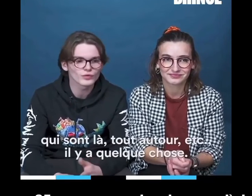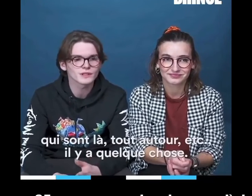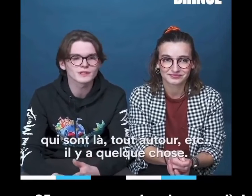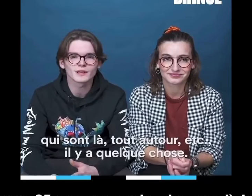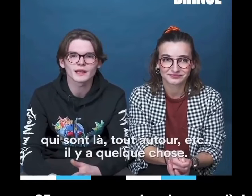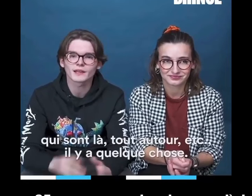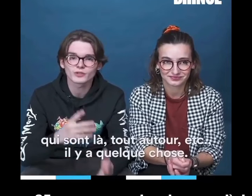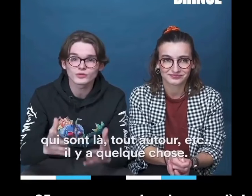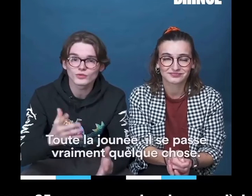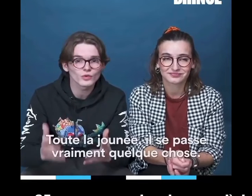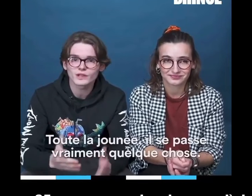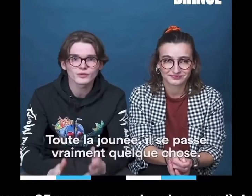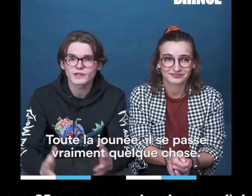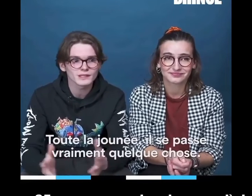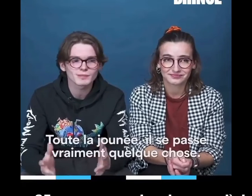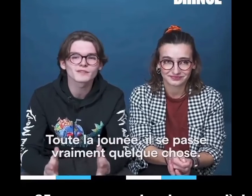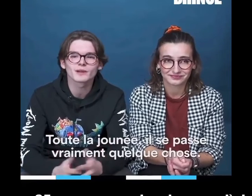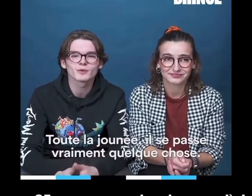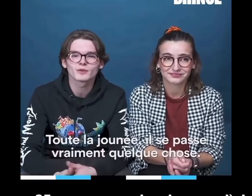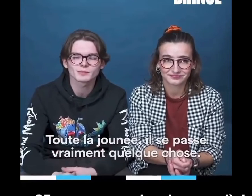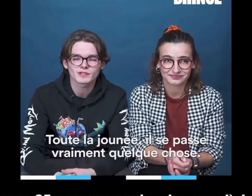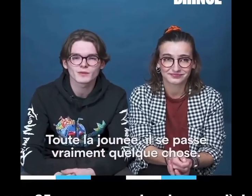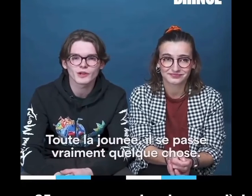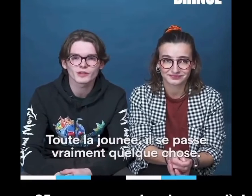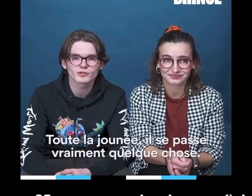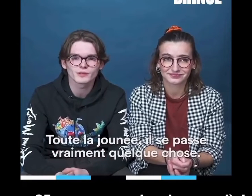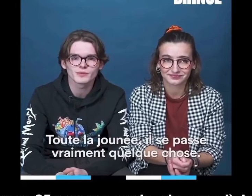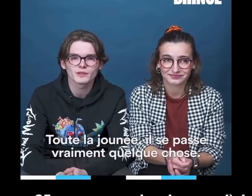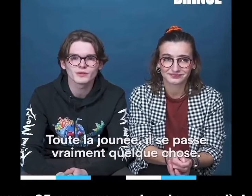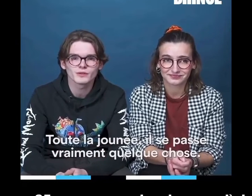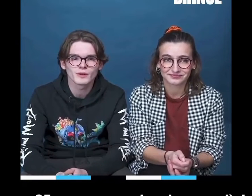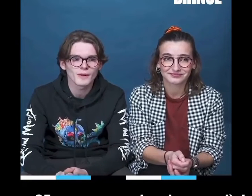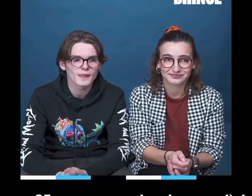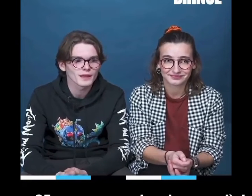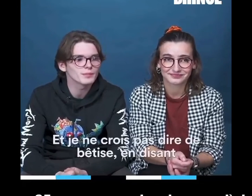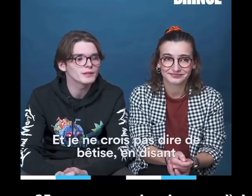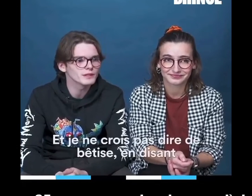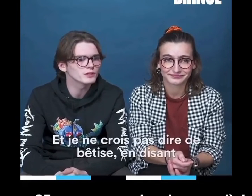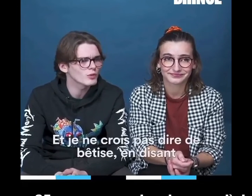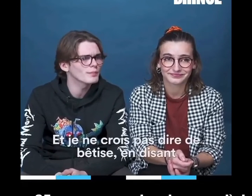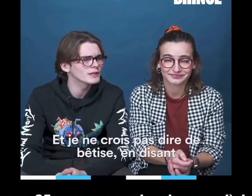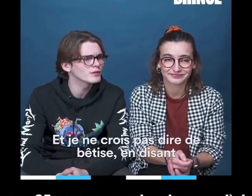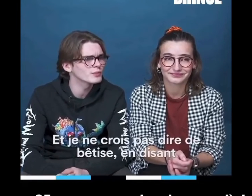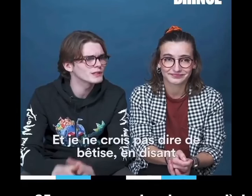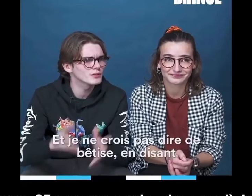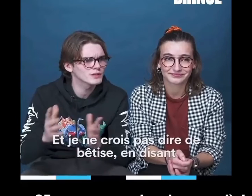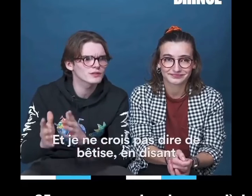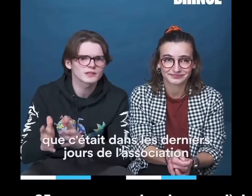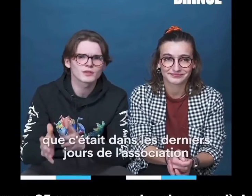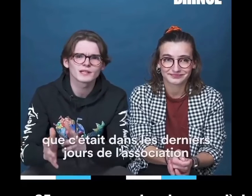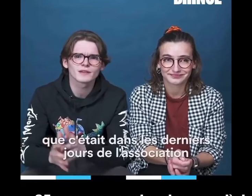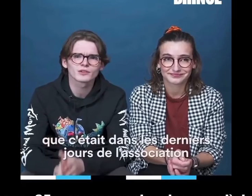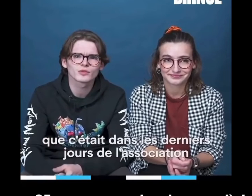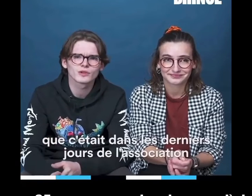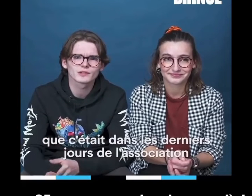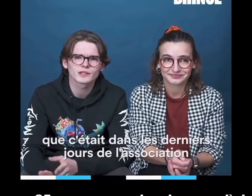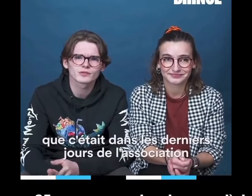etc., il y a quelque chose où toute la journée, il se passe vraiment quelque chose. Et puis, je crois pas dire de bêtises en disant que c'est dans les derniers jours de l'association aussi